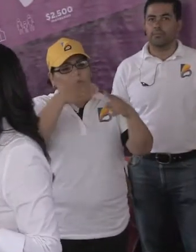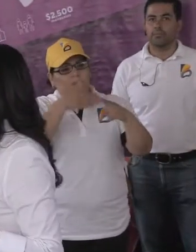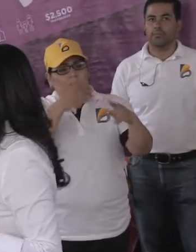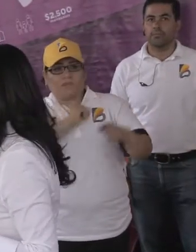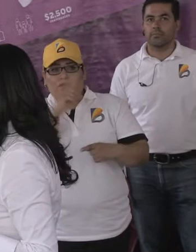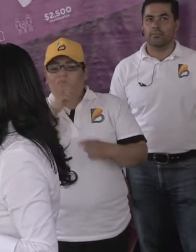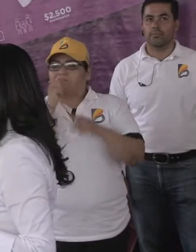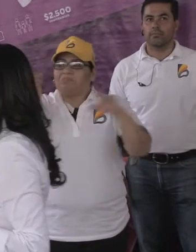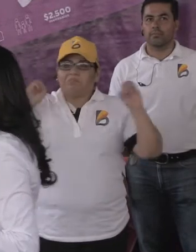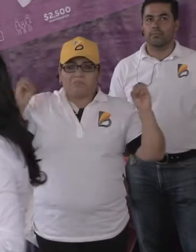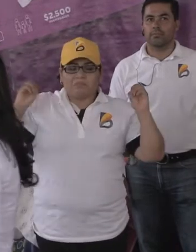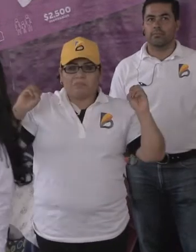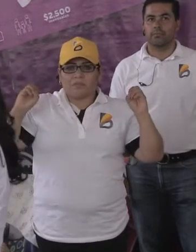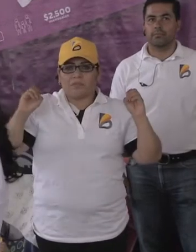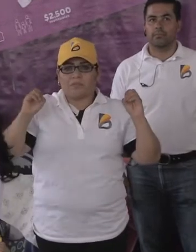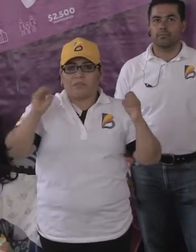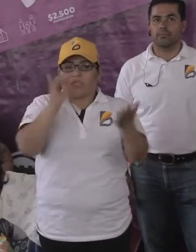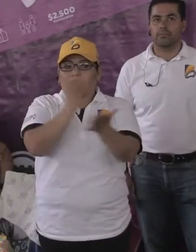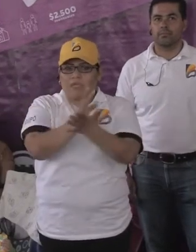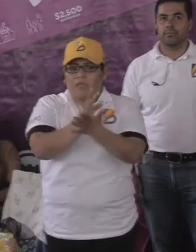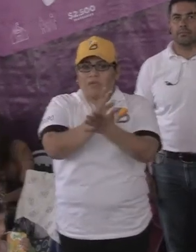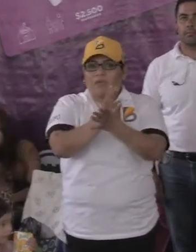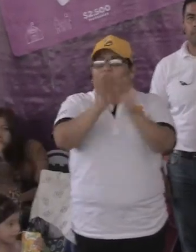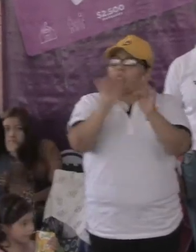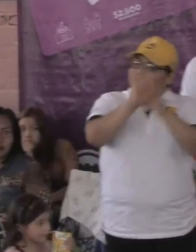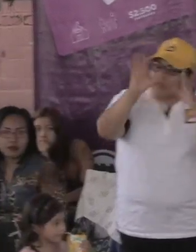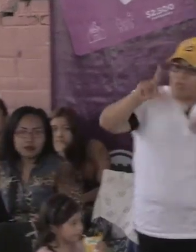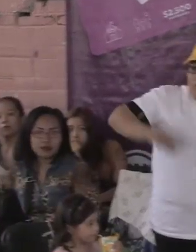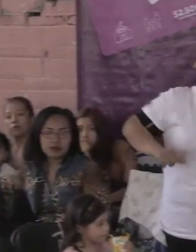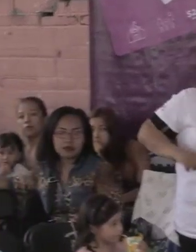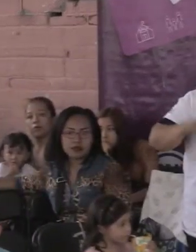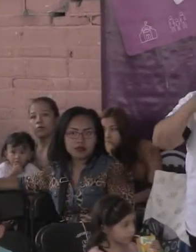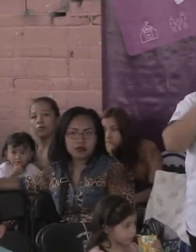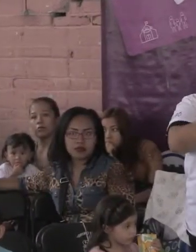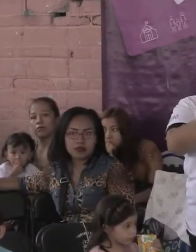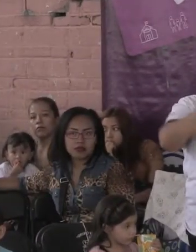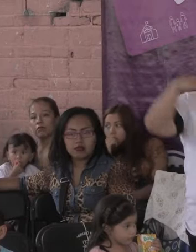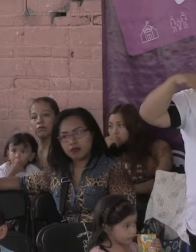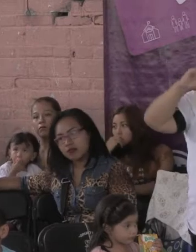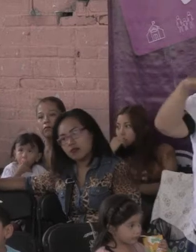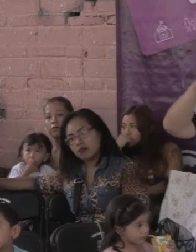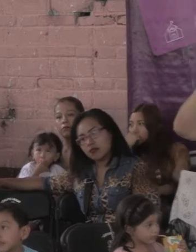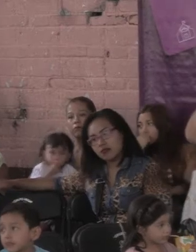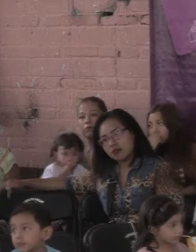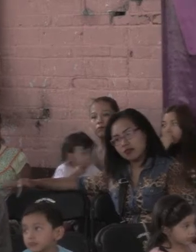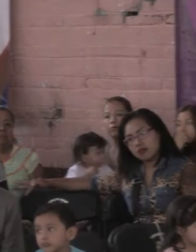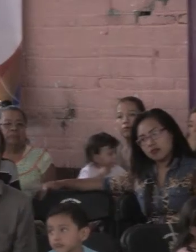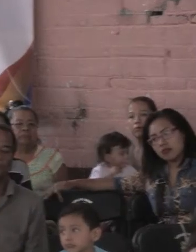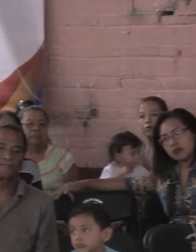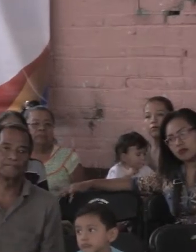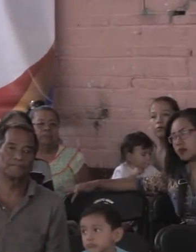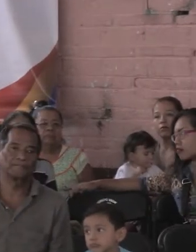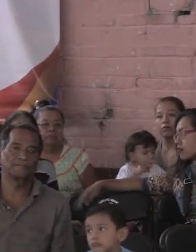dedicatorias especiales a nadie. Lo único que está claro es que aquí gobernó Morena y Morena le quedó mal a la gente de esta